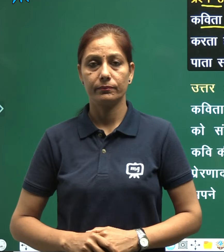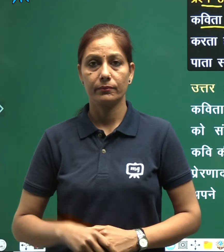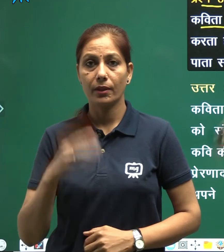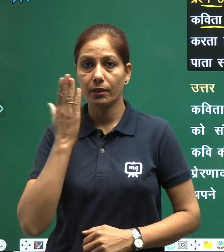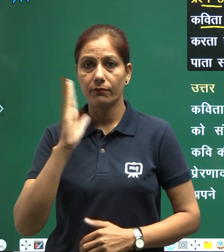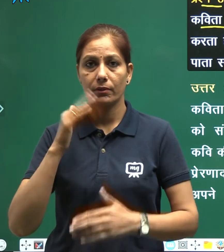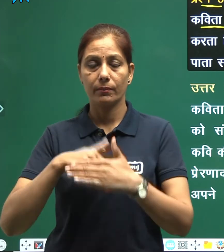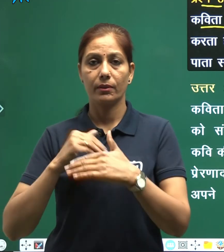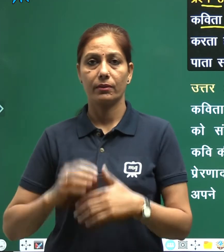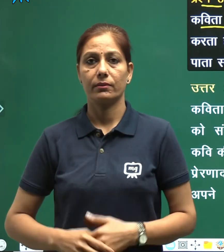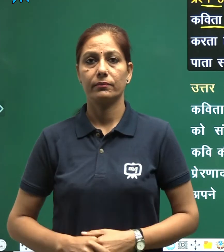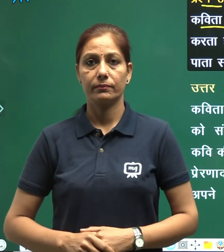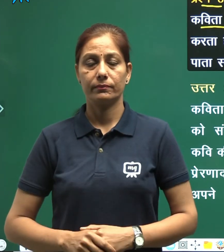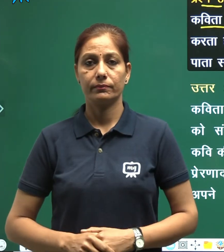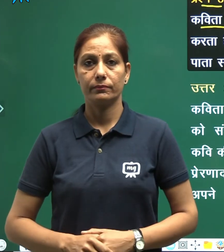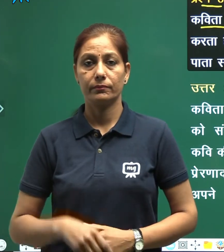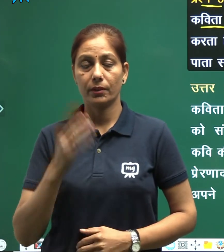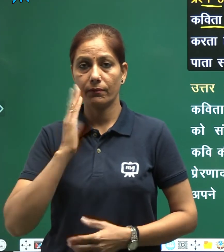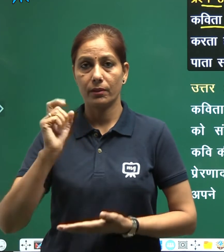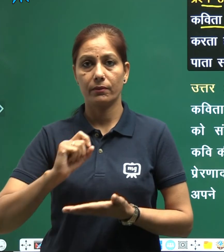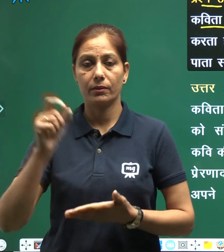कविता में कवि